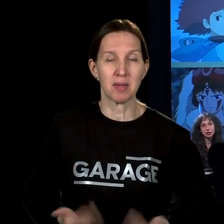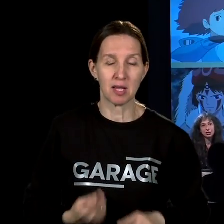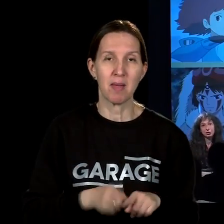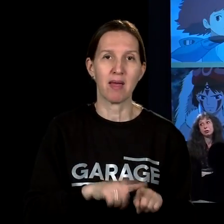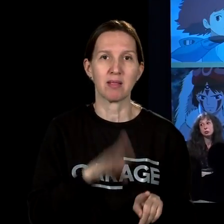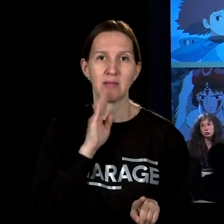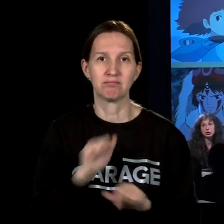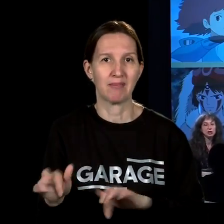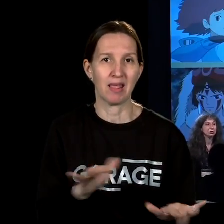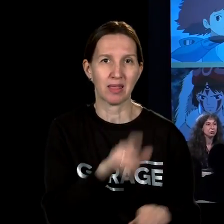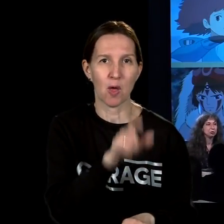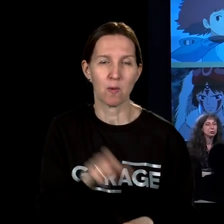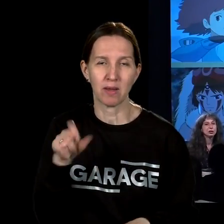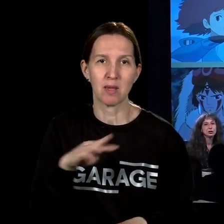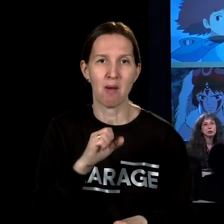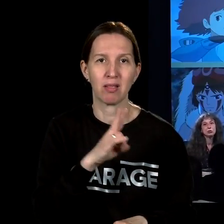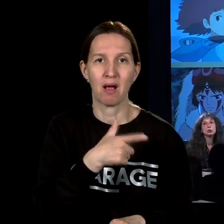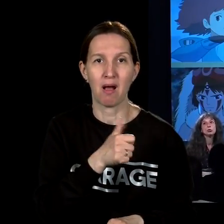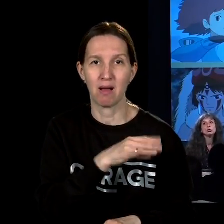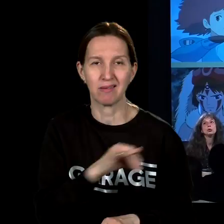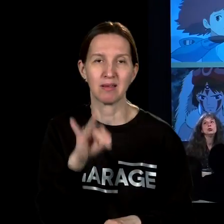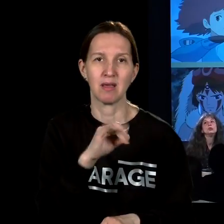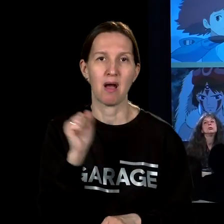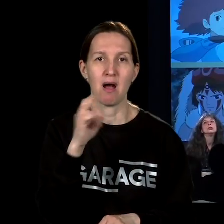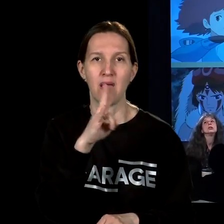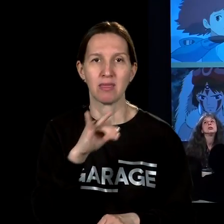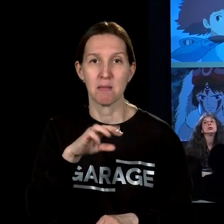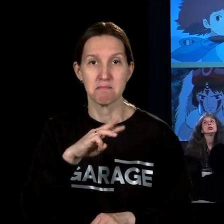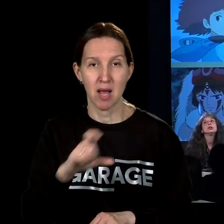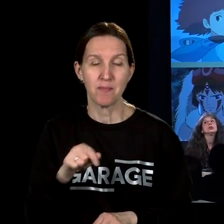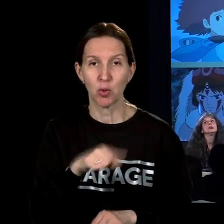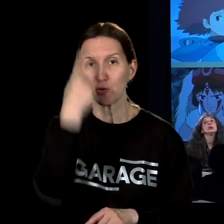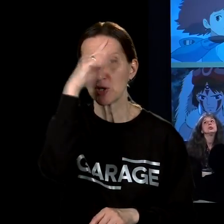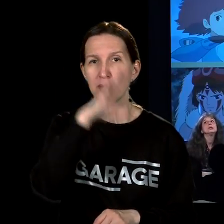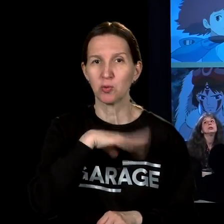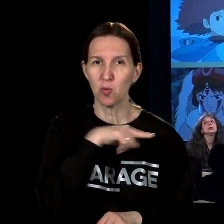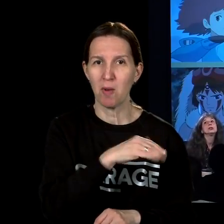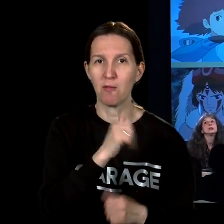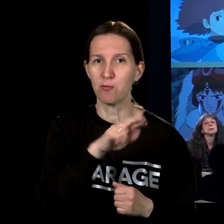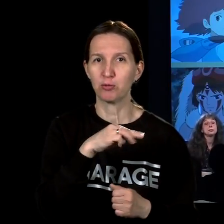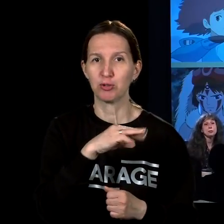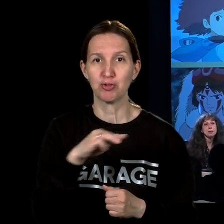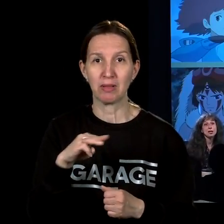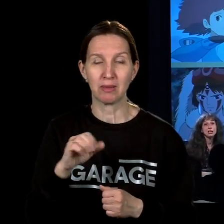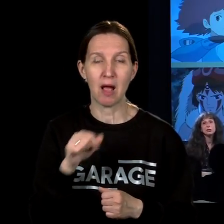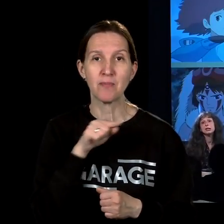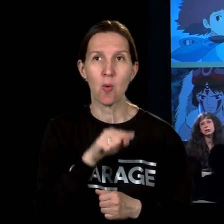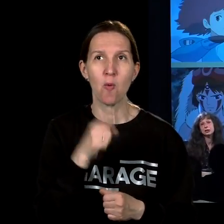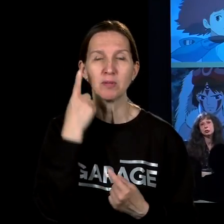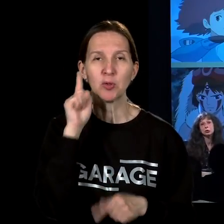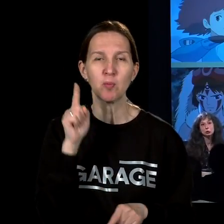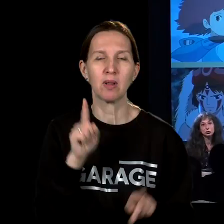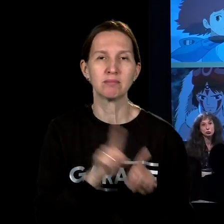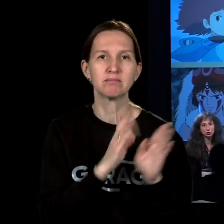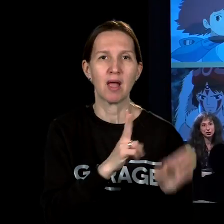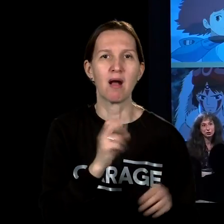аниме. И в каком-то смысле, да, то, что придумывает Фуджита, он придумывает